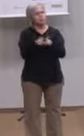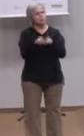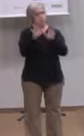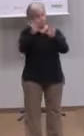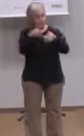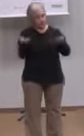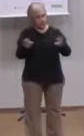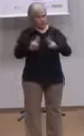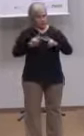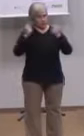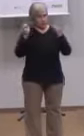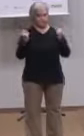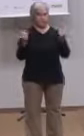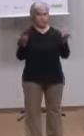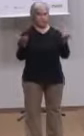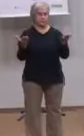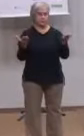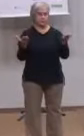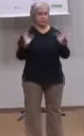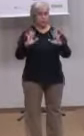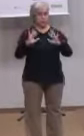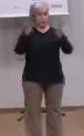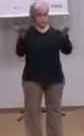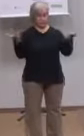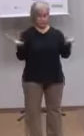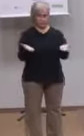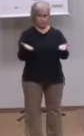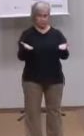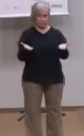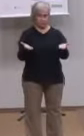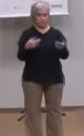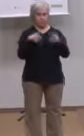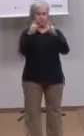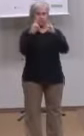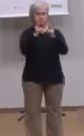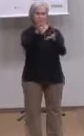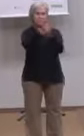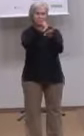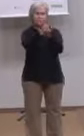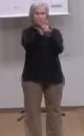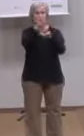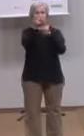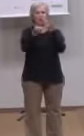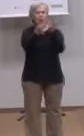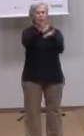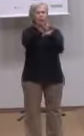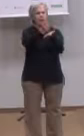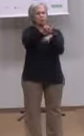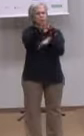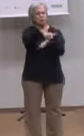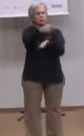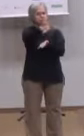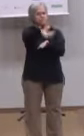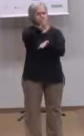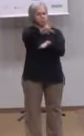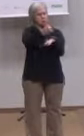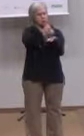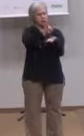finalização deste evento. Um evento para a gente escutar as mesmas coisas, as